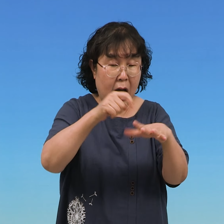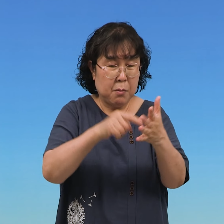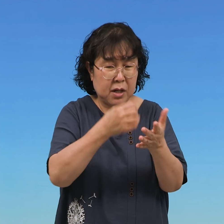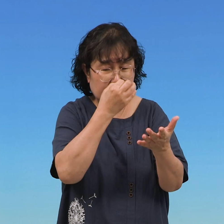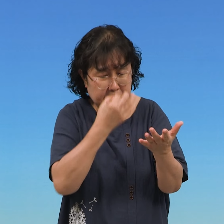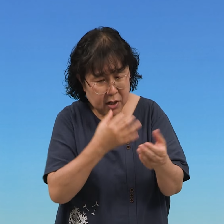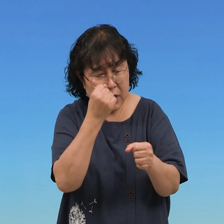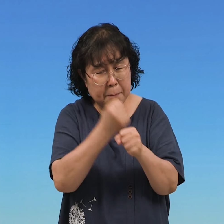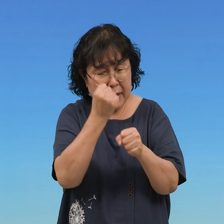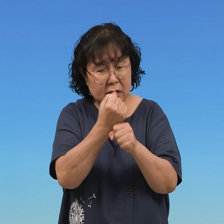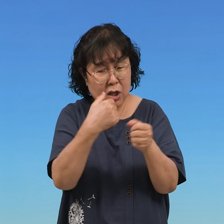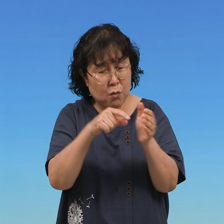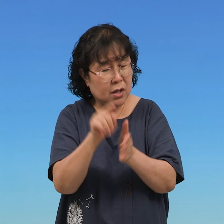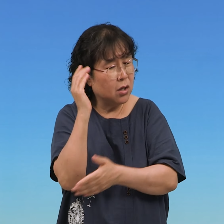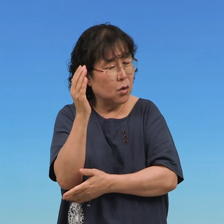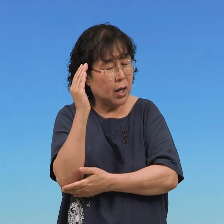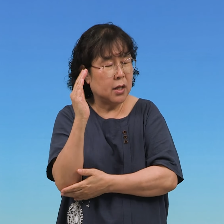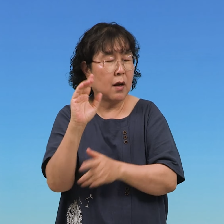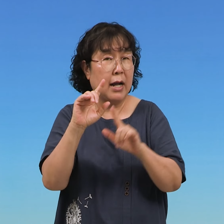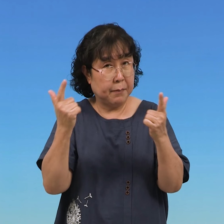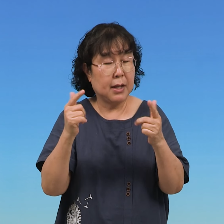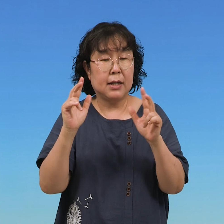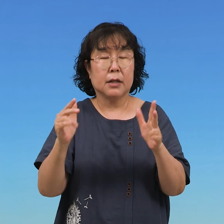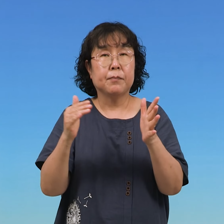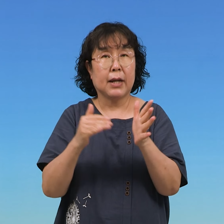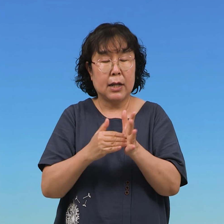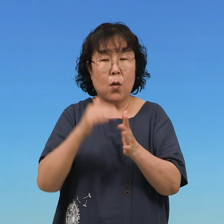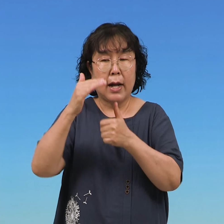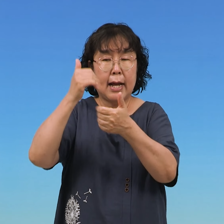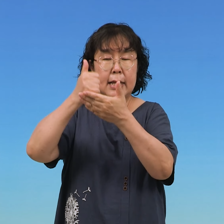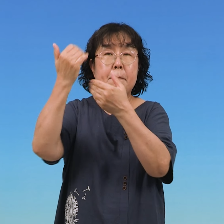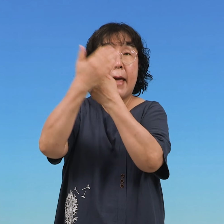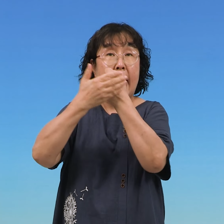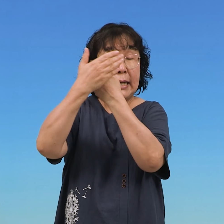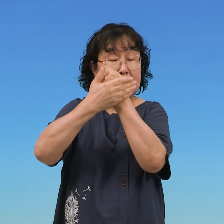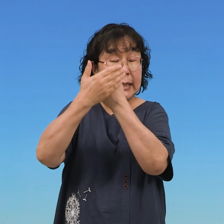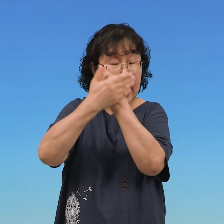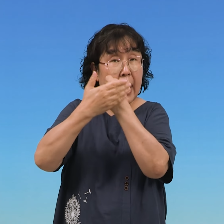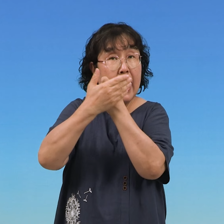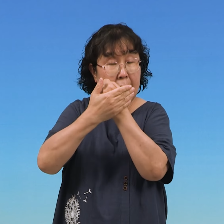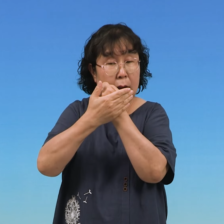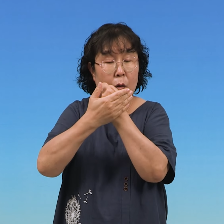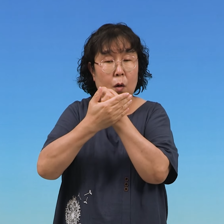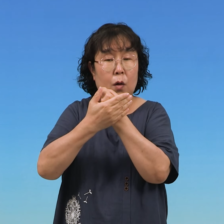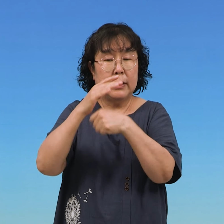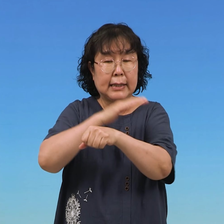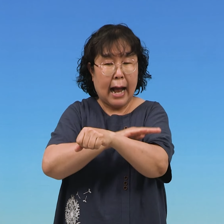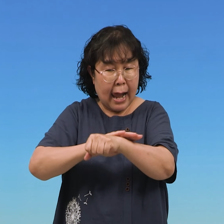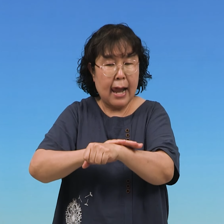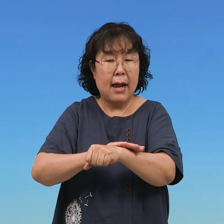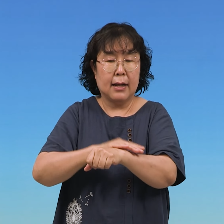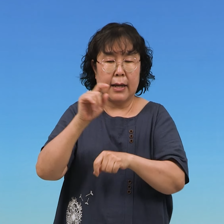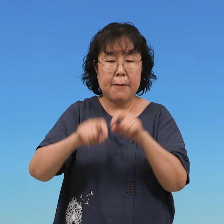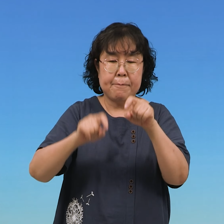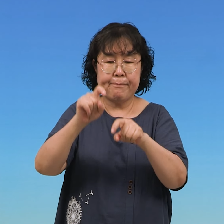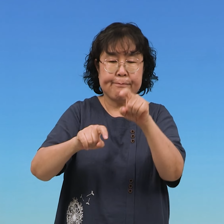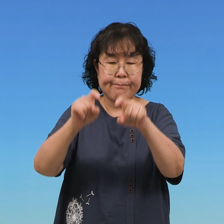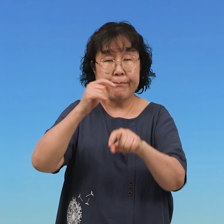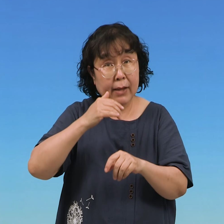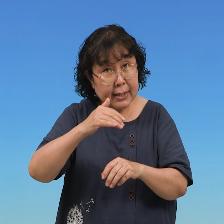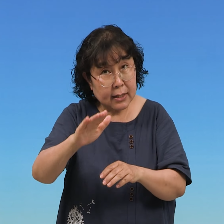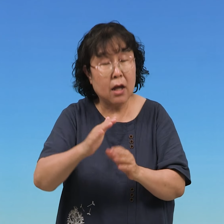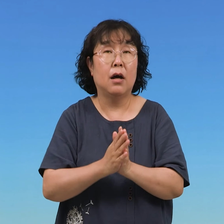지금까지 하나님 은혜로 잘 왔습니다. 이걸 매듭을 짓자는 거예요. 혼란을 드리자는 게 아니에요.